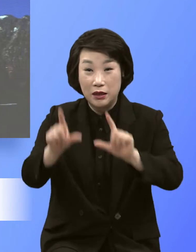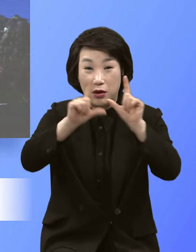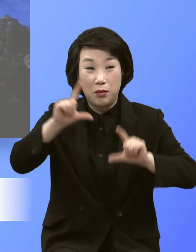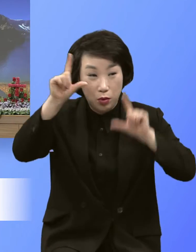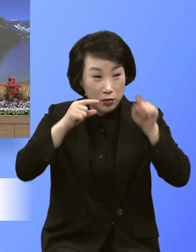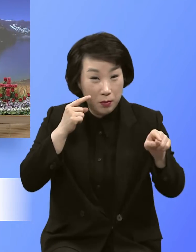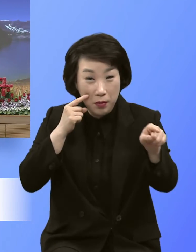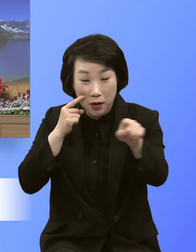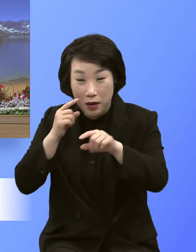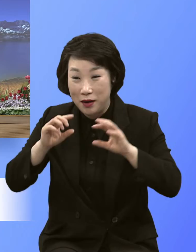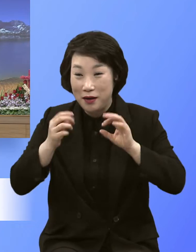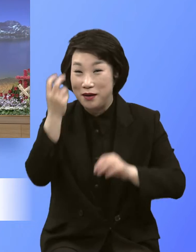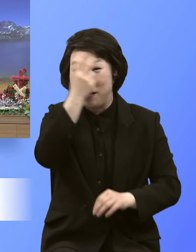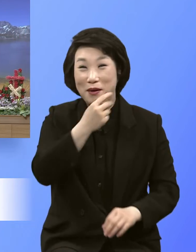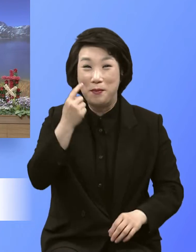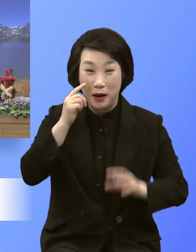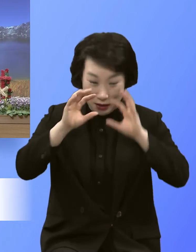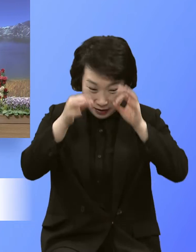가만히 보세요.